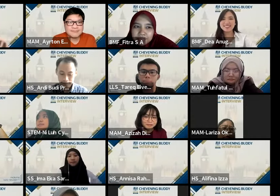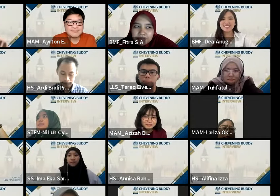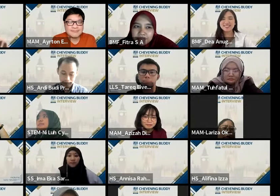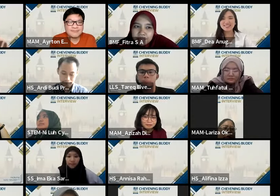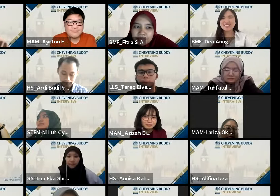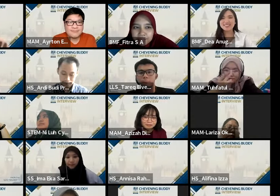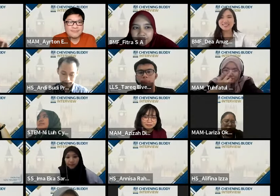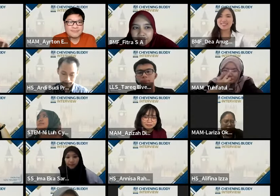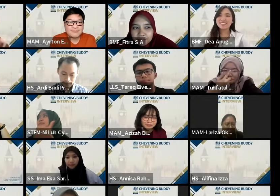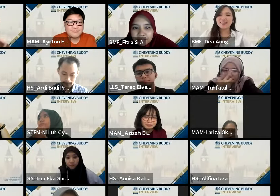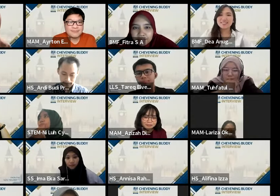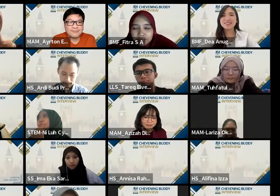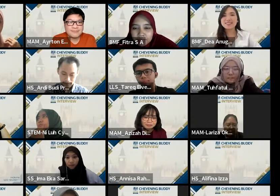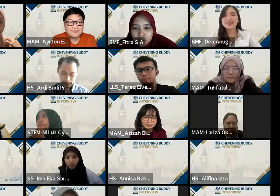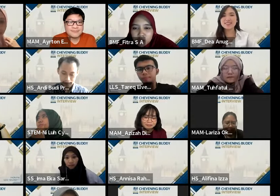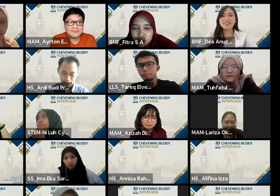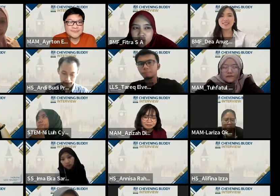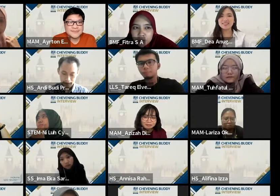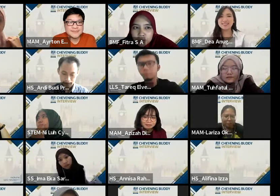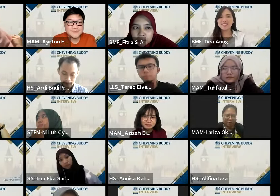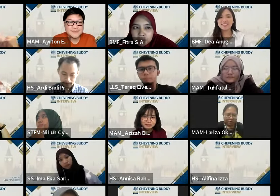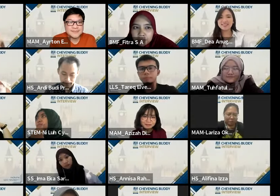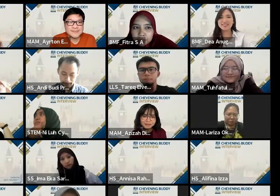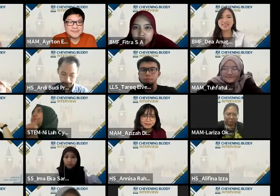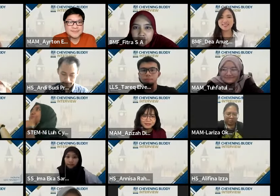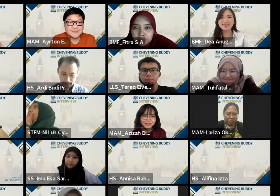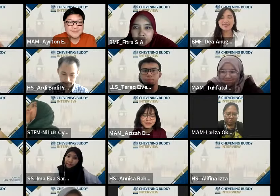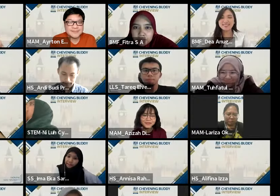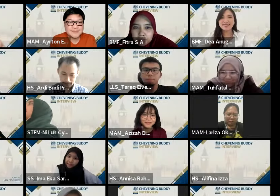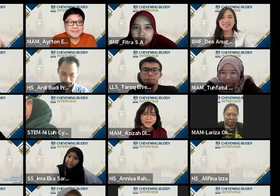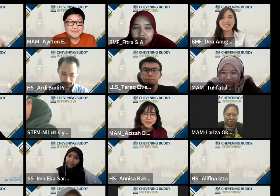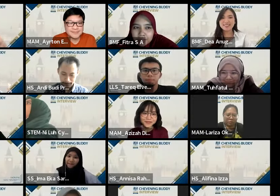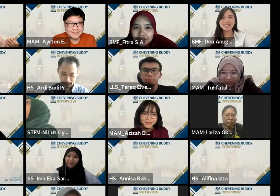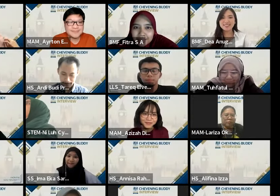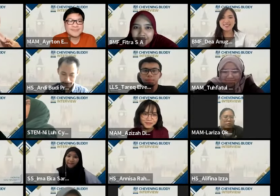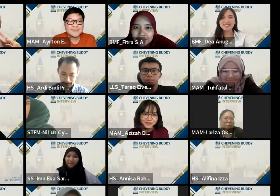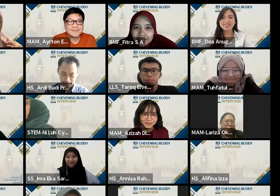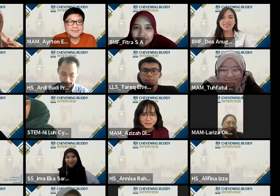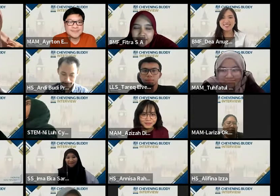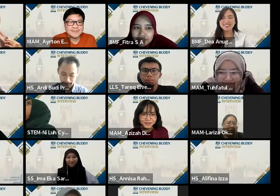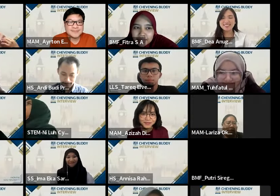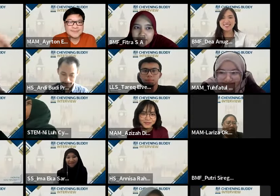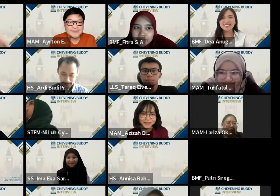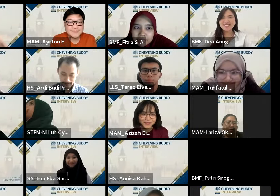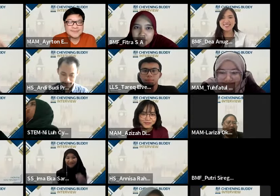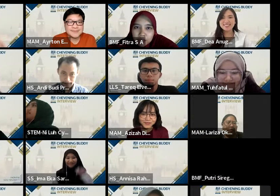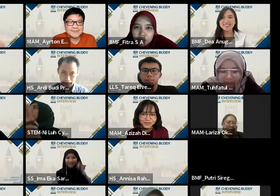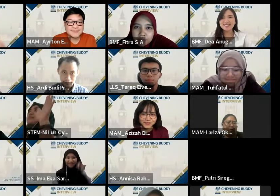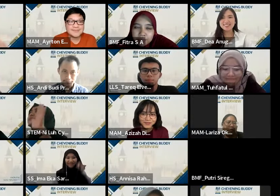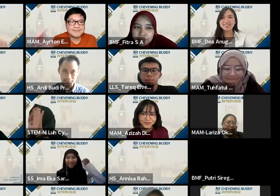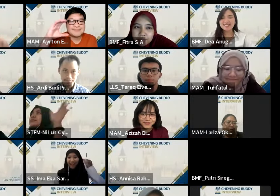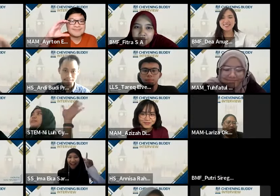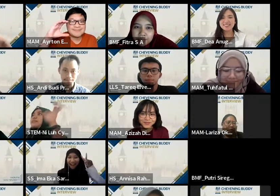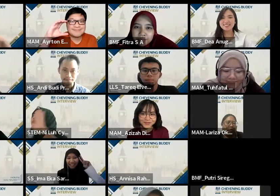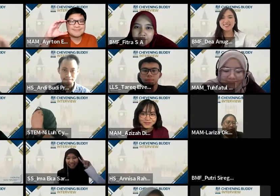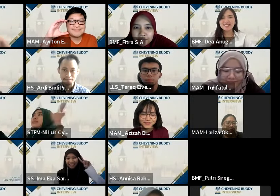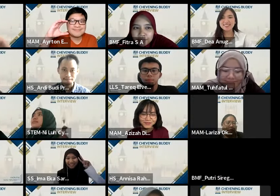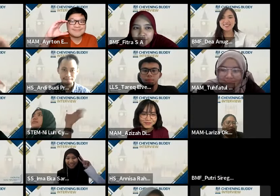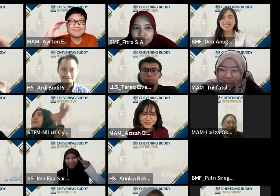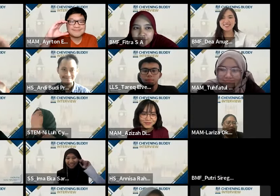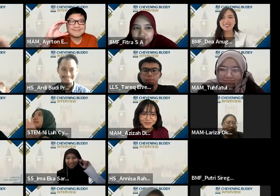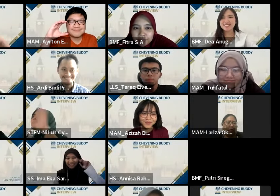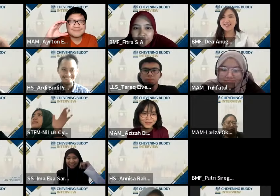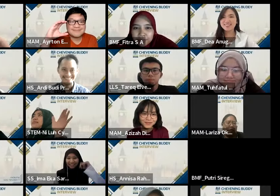sambil nunggu pemateri Oke kita mulai online ya ready bentar aku dulu